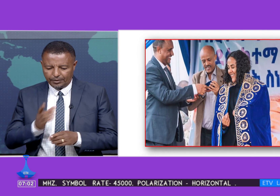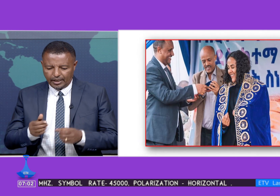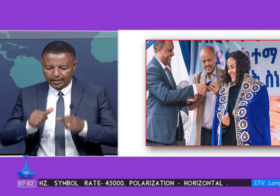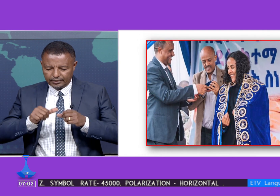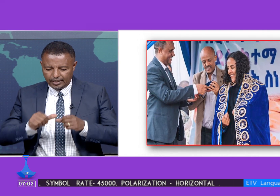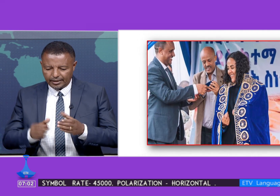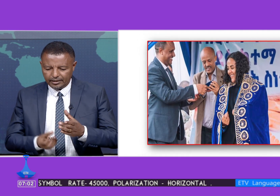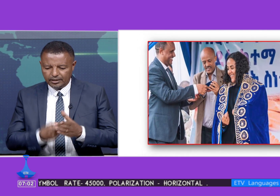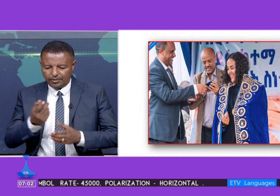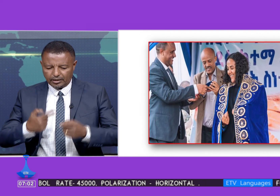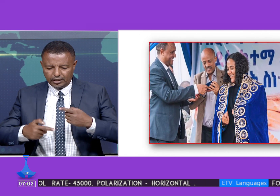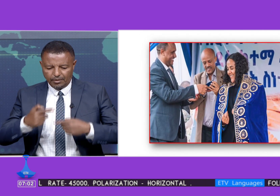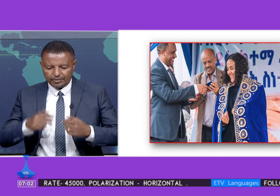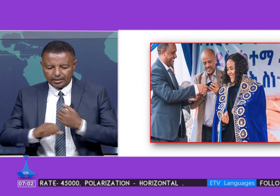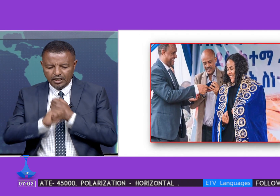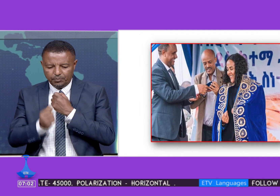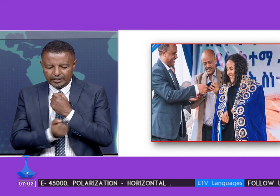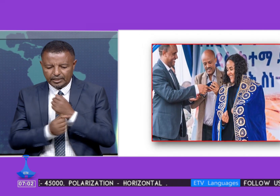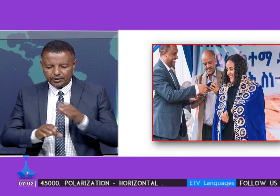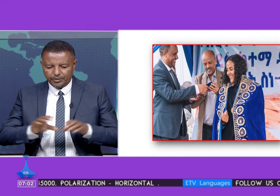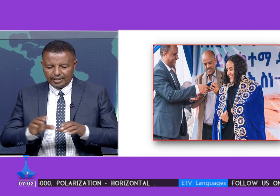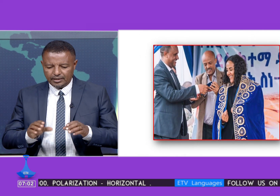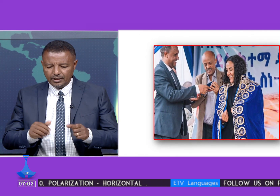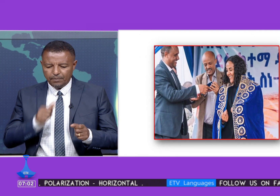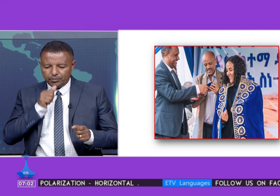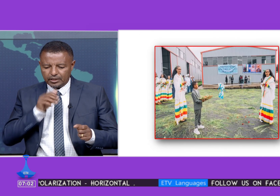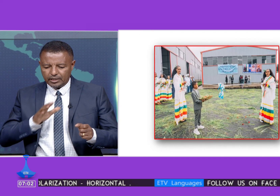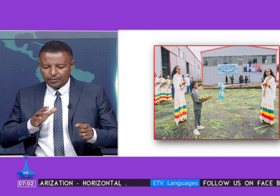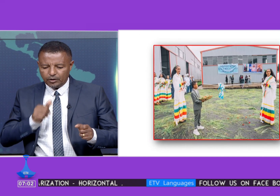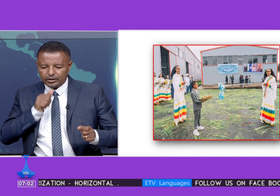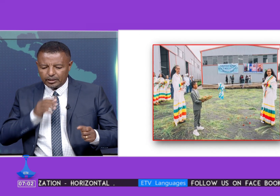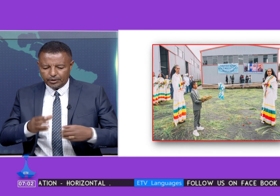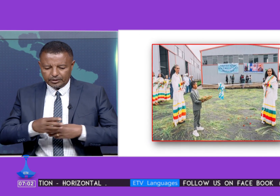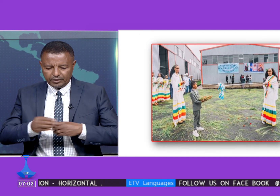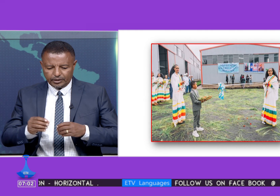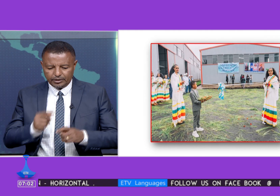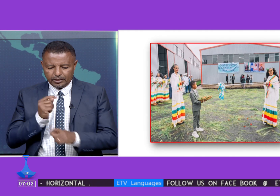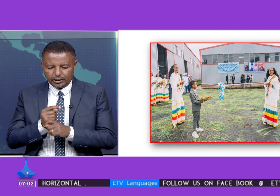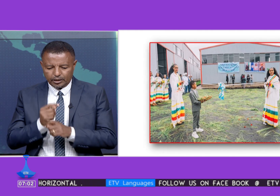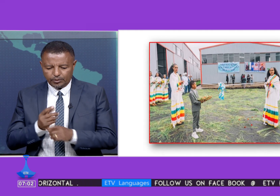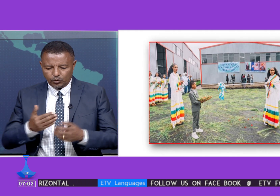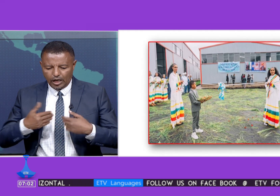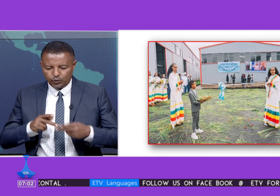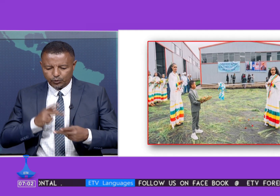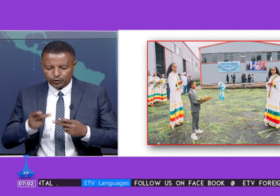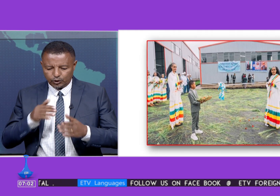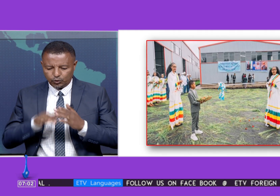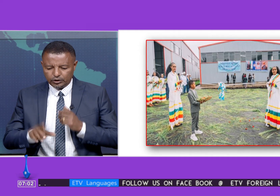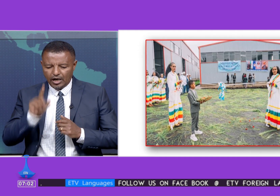ፋብሪካ ዘላቂ ልማትን ለማምጣት መሰረት በማድረግ በቀዳማዊት እመቤት ጽሕፈት ቤት የተተገበሩ ካሉ ፕሮጀክት ውስጥ